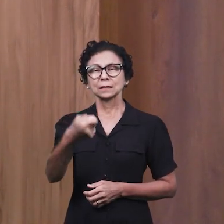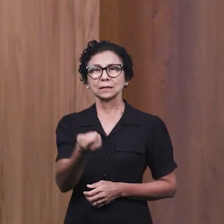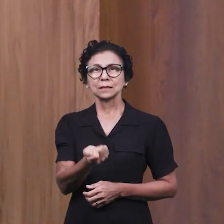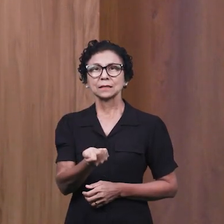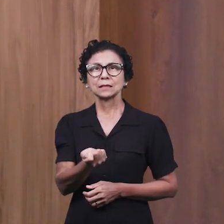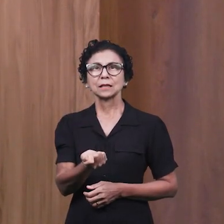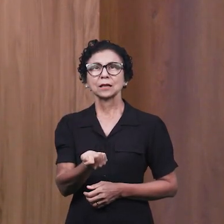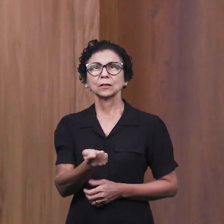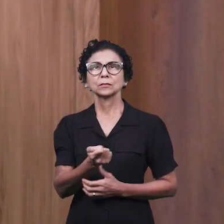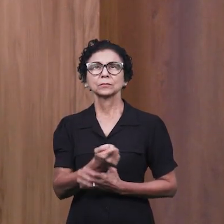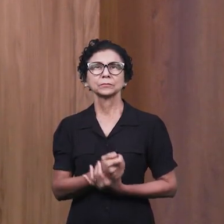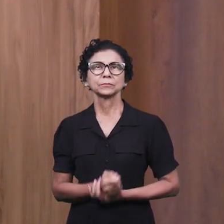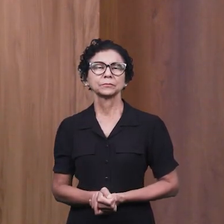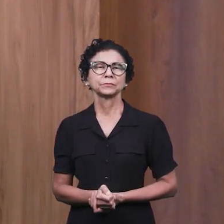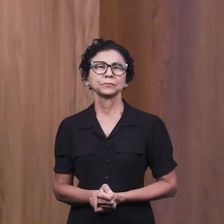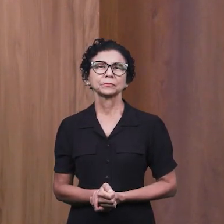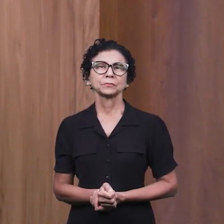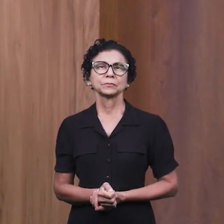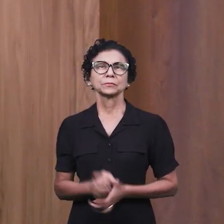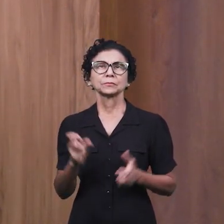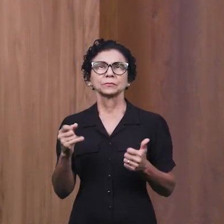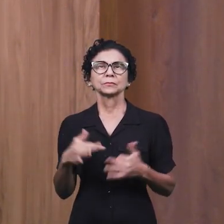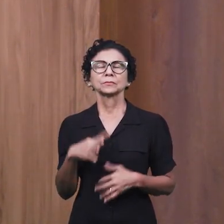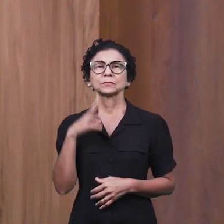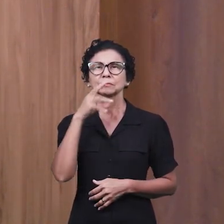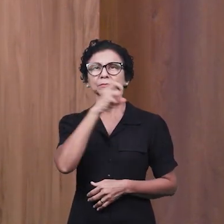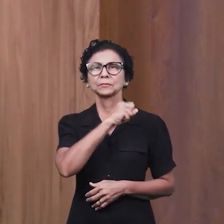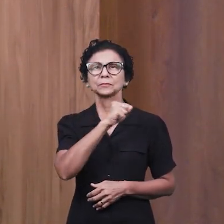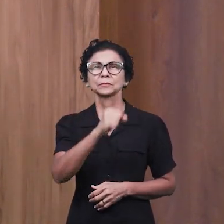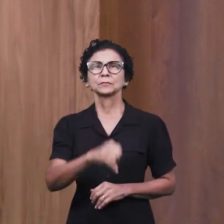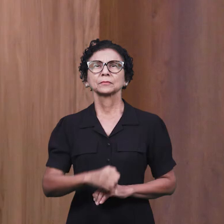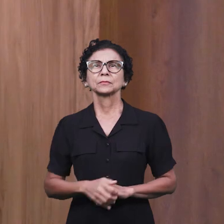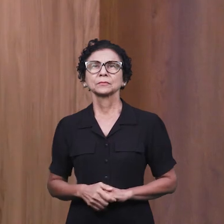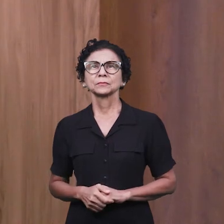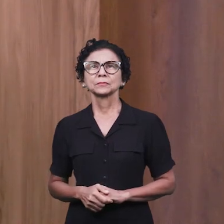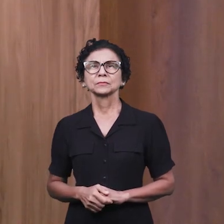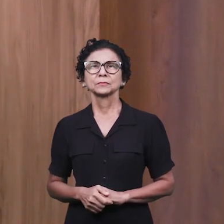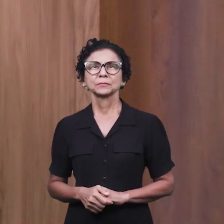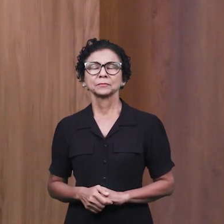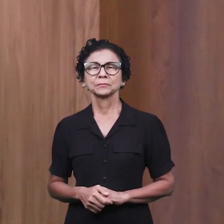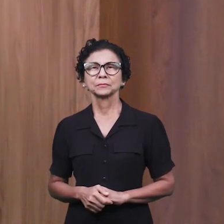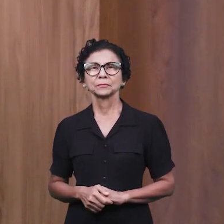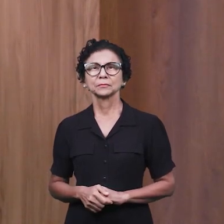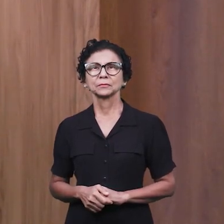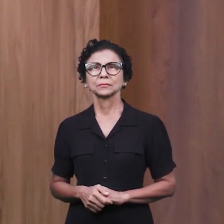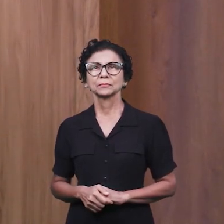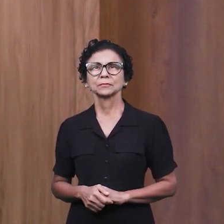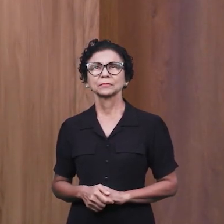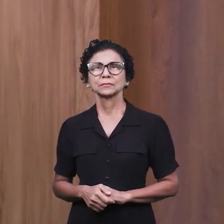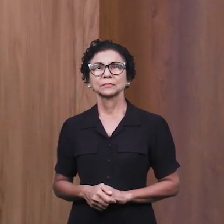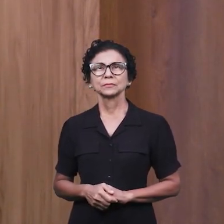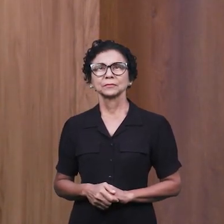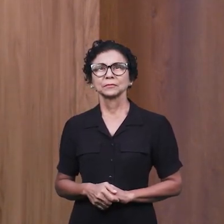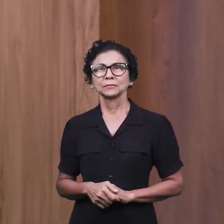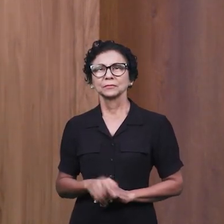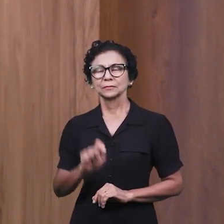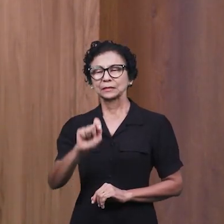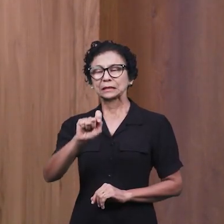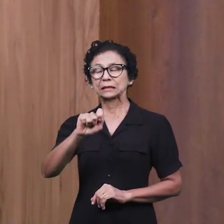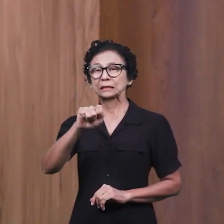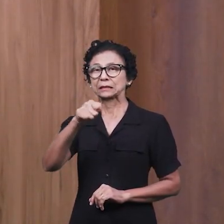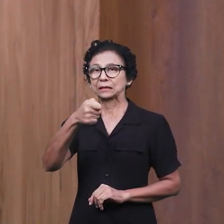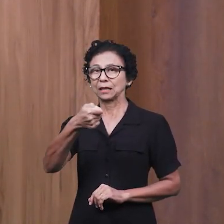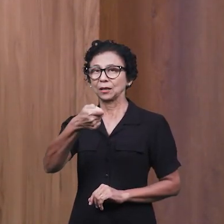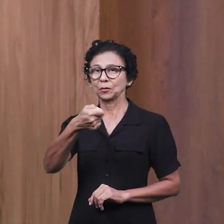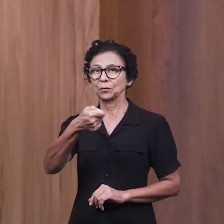de sinal, vou explicar rapidinho para vocês. Ó, sinal de sinal, aquela chavinha de carro, porque não tem configuração